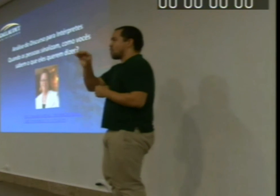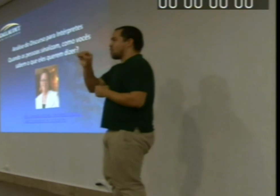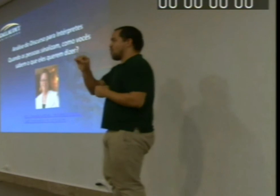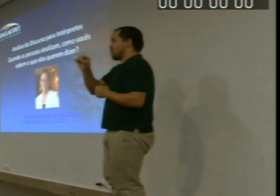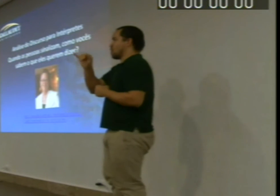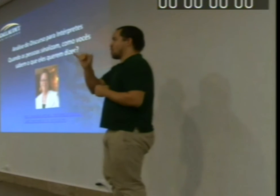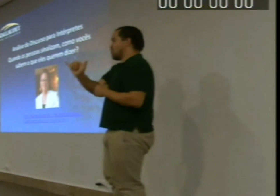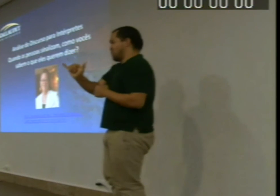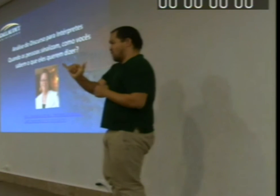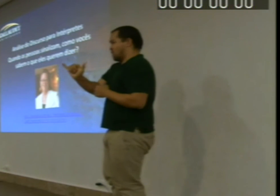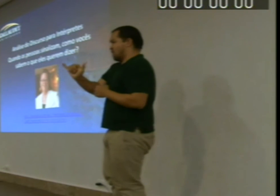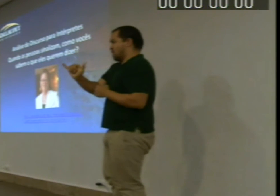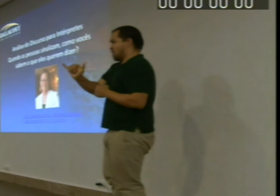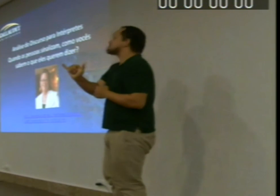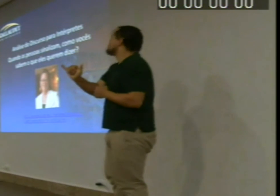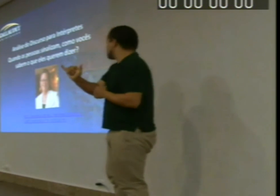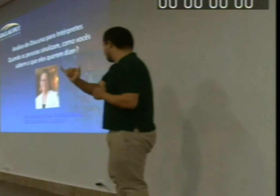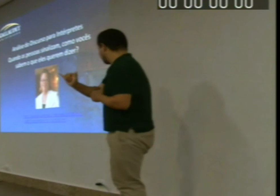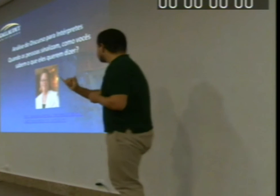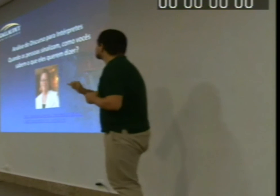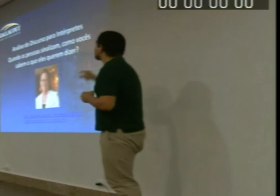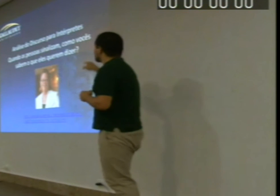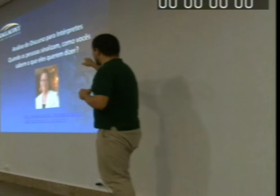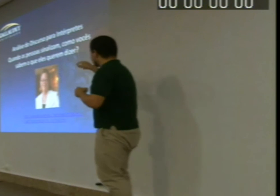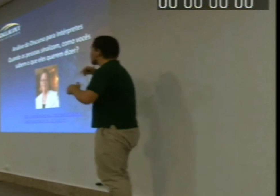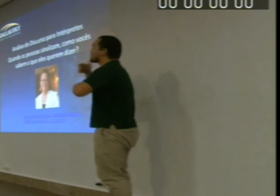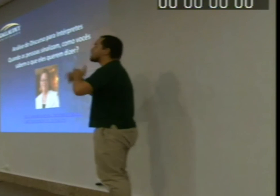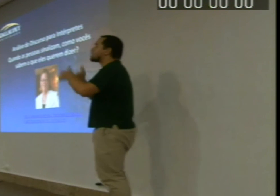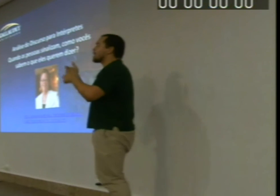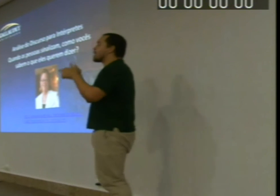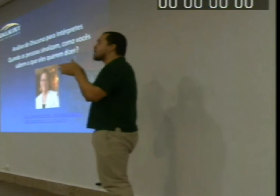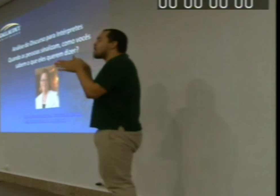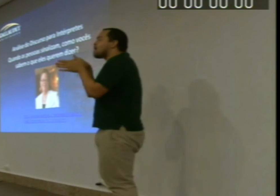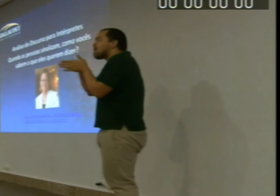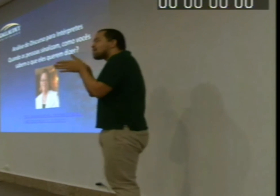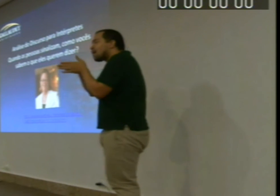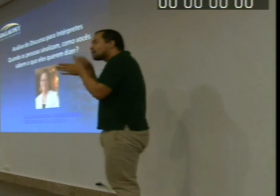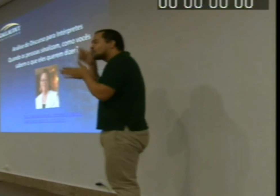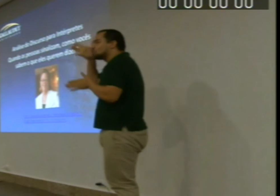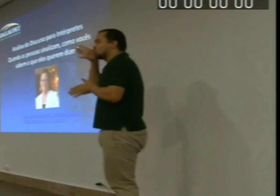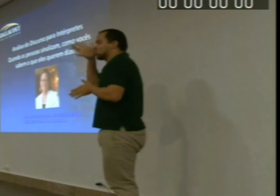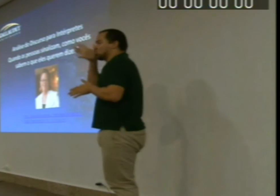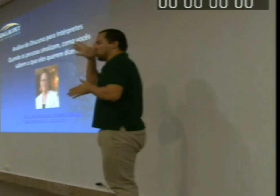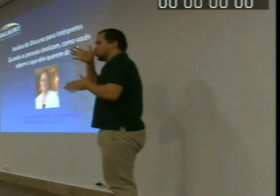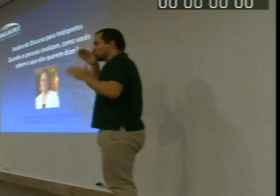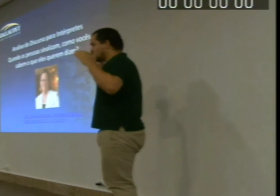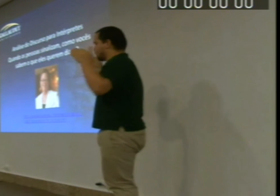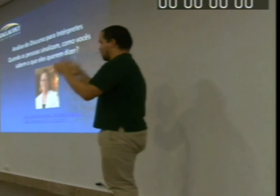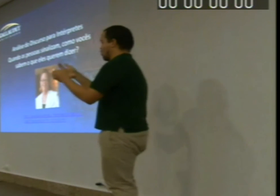cía Rob r ca R